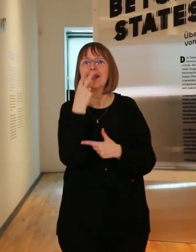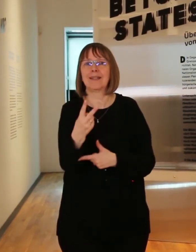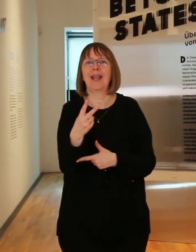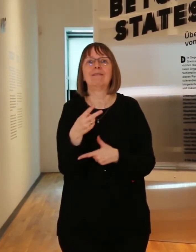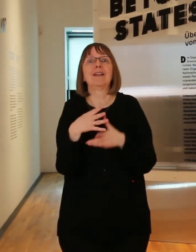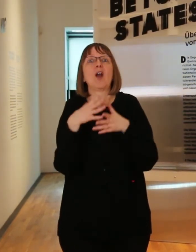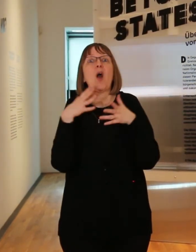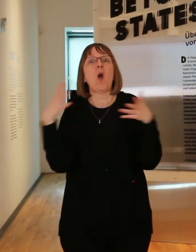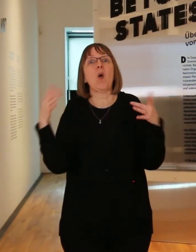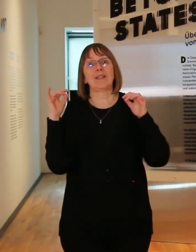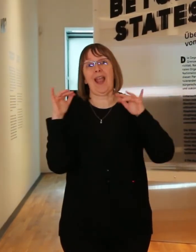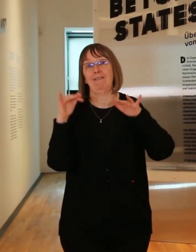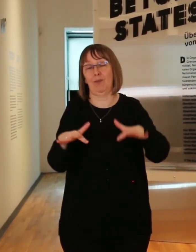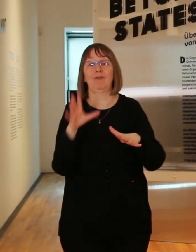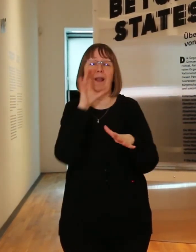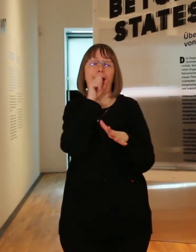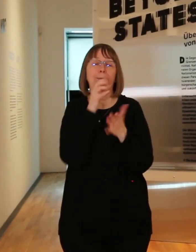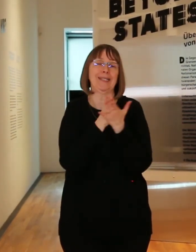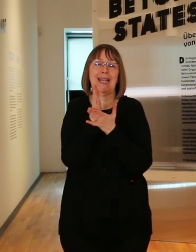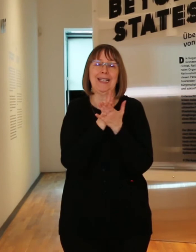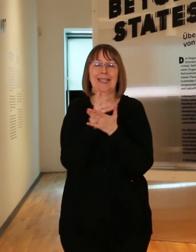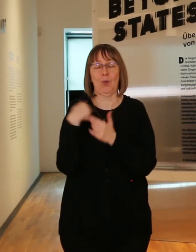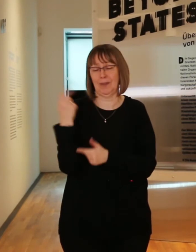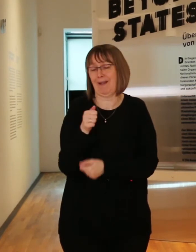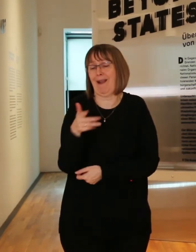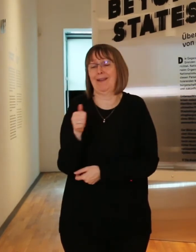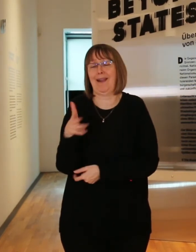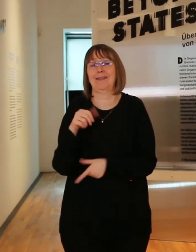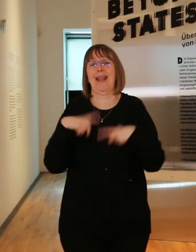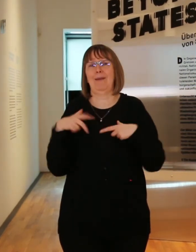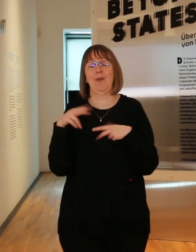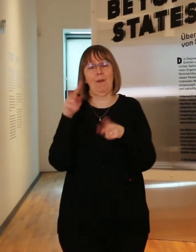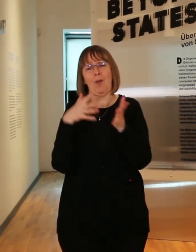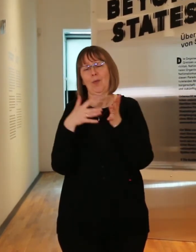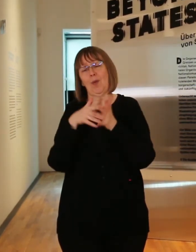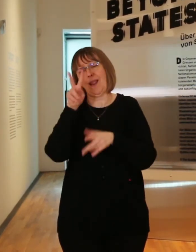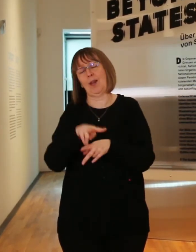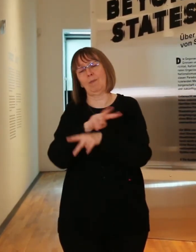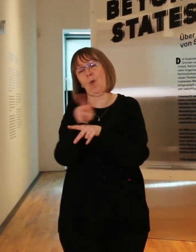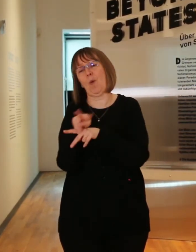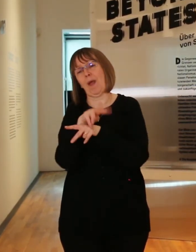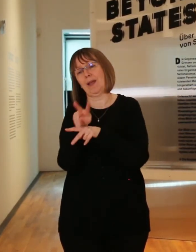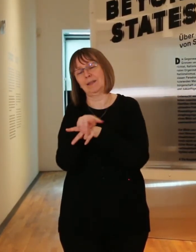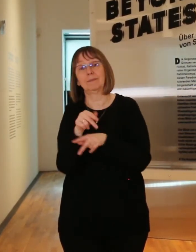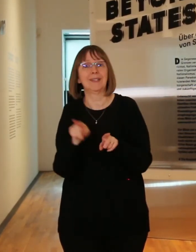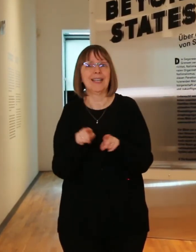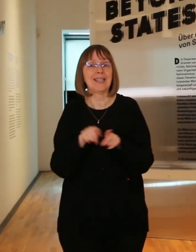eigentlich unser alltägliches Leben beobachten und überwachen. Sie hören